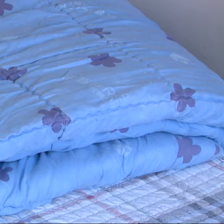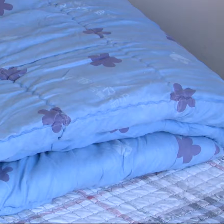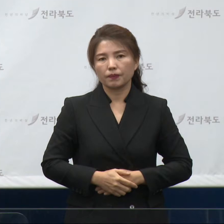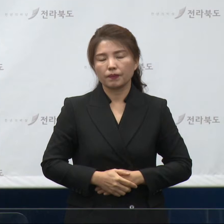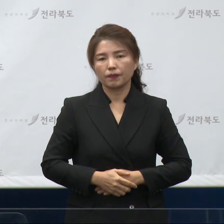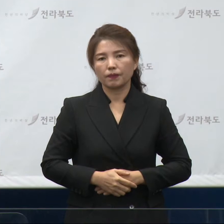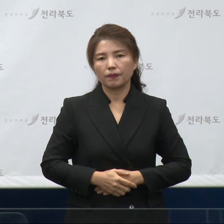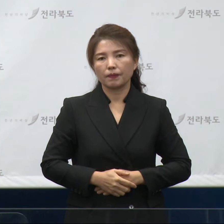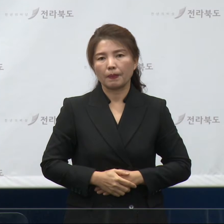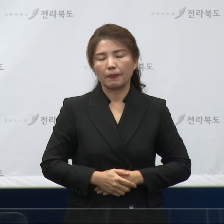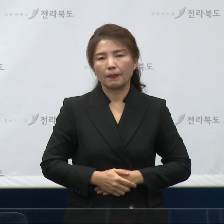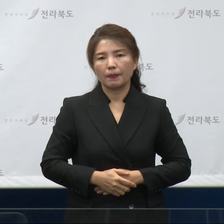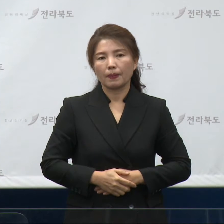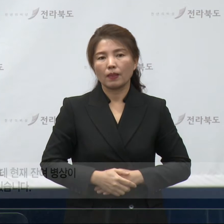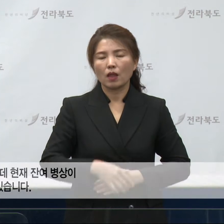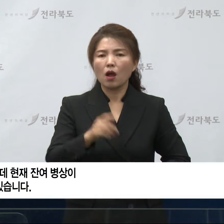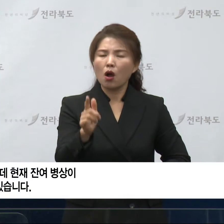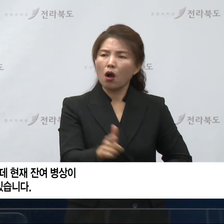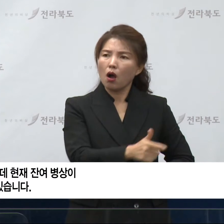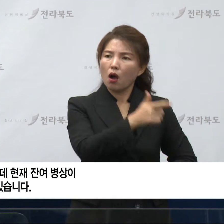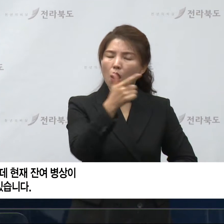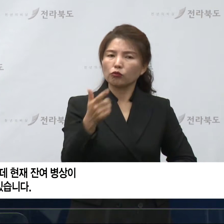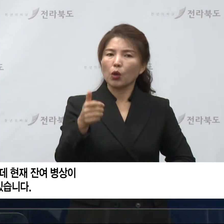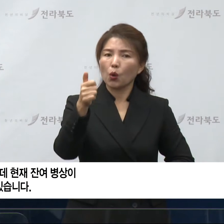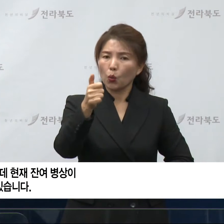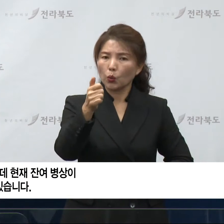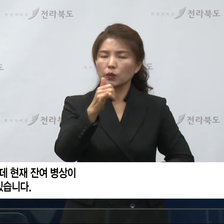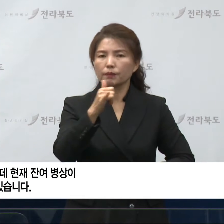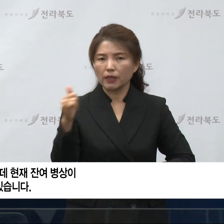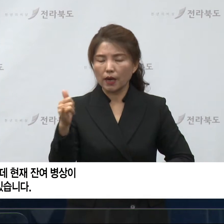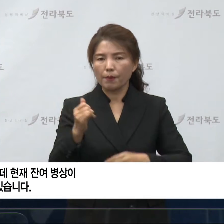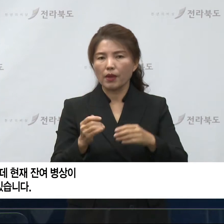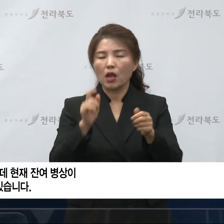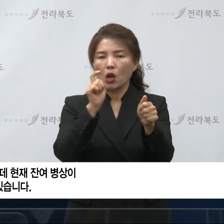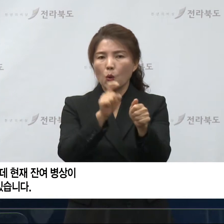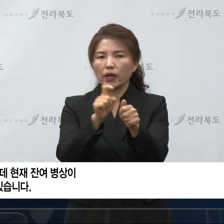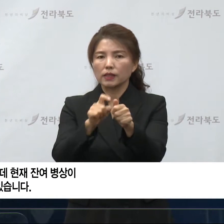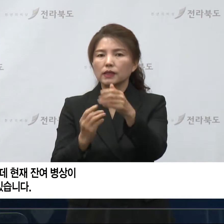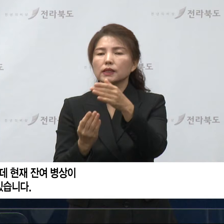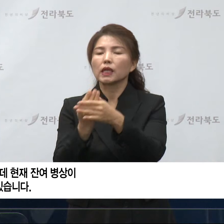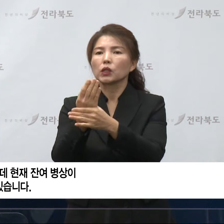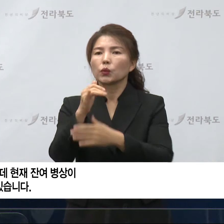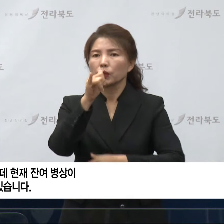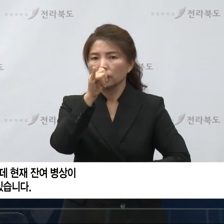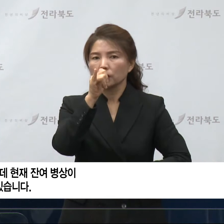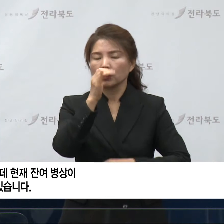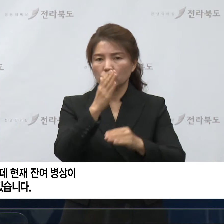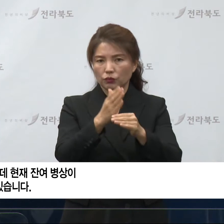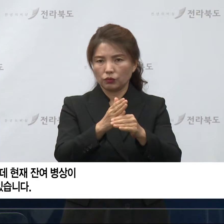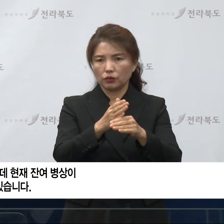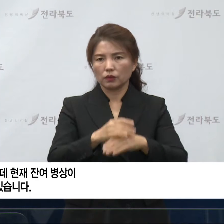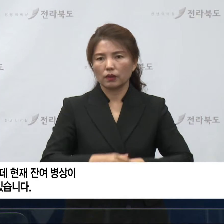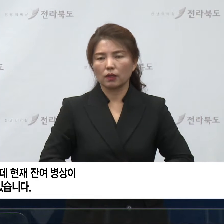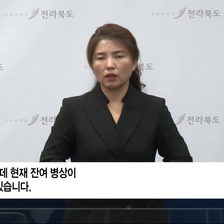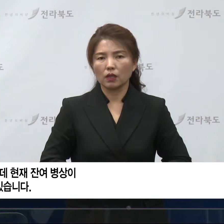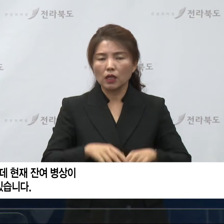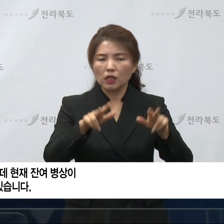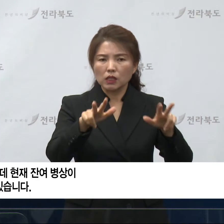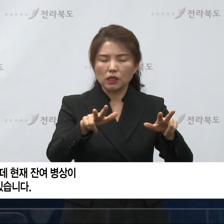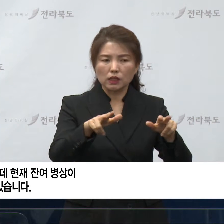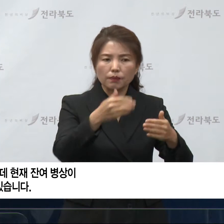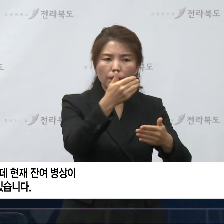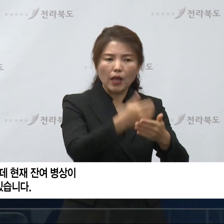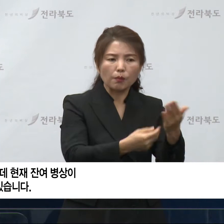있습니다. 하루에 지금 50명 정도의 확진자가 발생을 하고 있는데, 현재